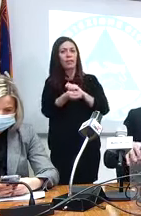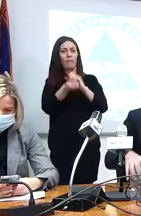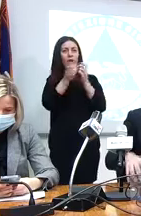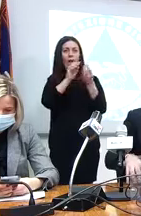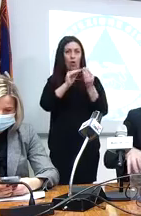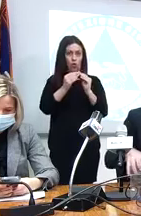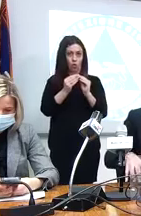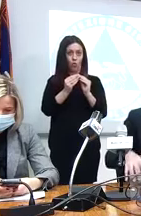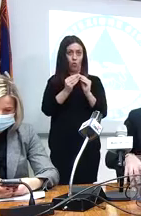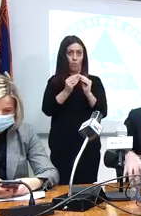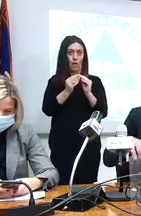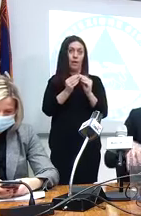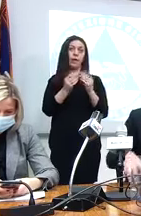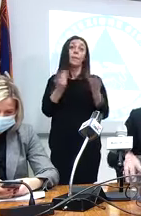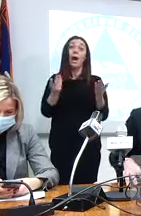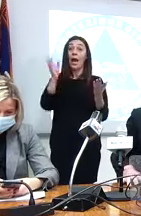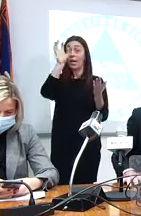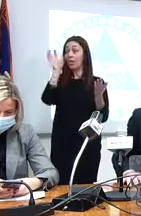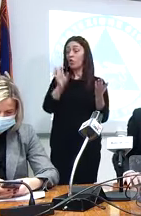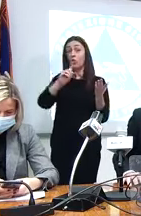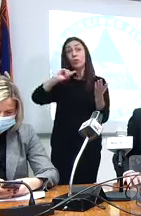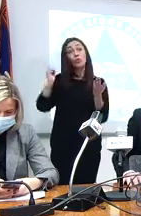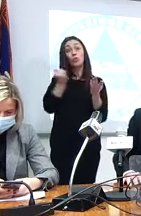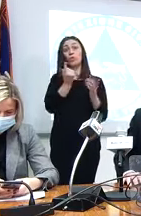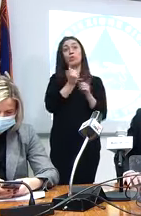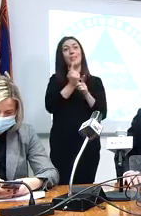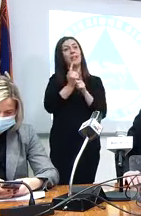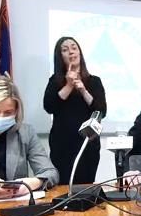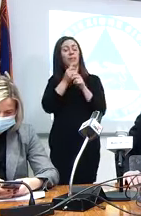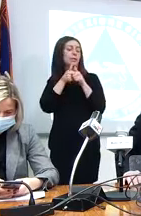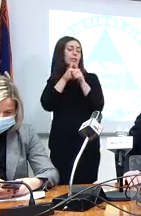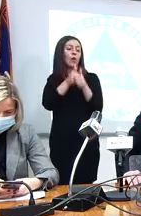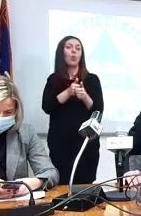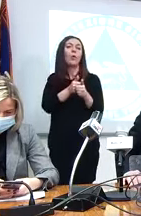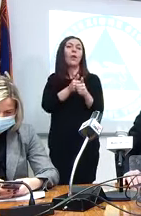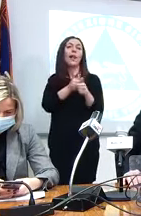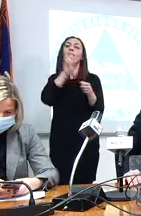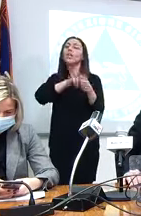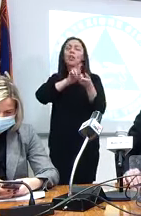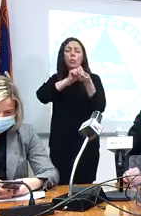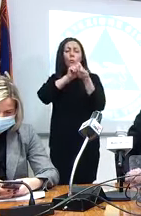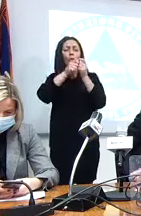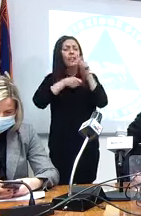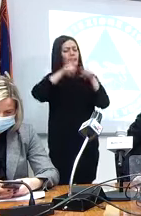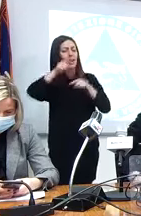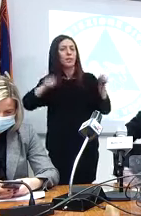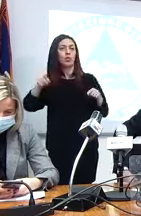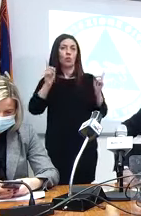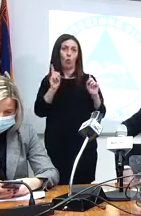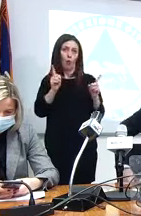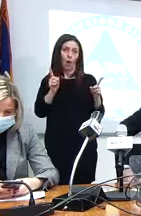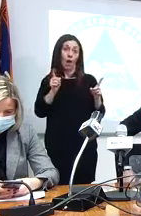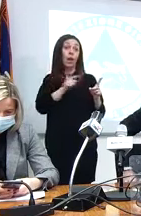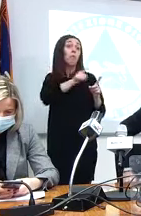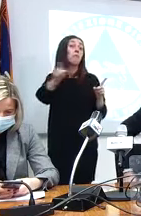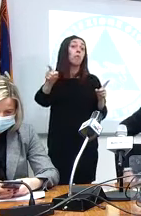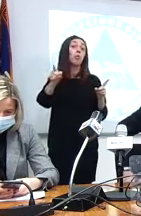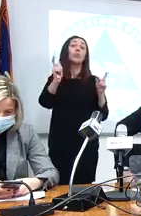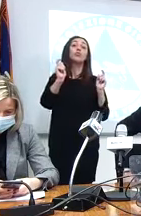l'indirizzo sia quello per tutte le regioni di lavorare sulle mutazioni. Del resto, se leggete la stampa e la leggete anche nazionale o